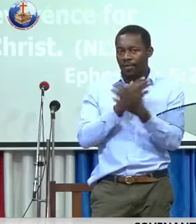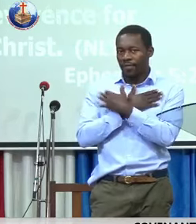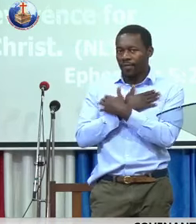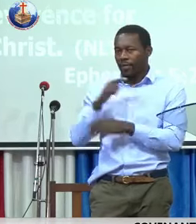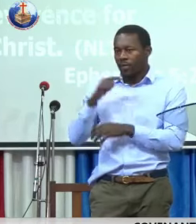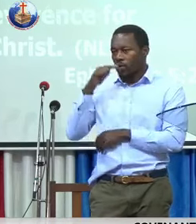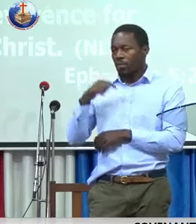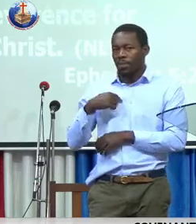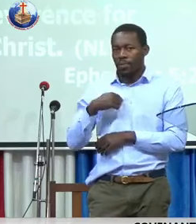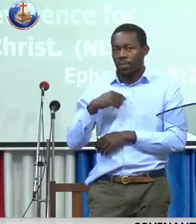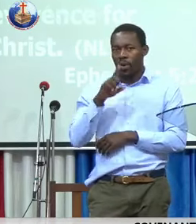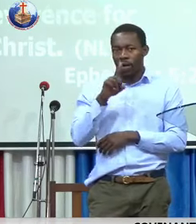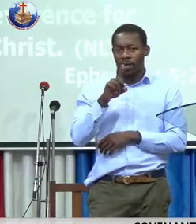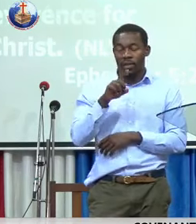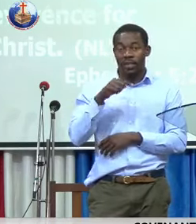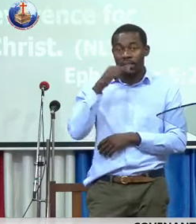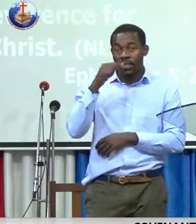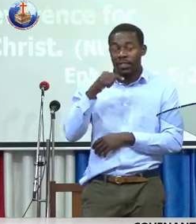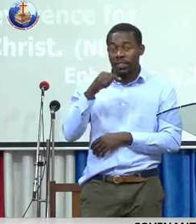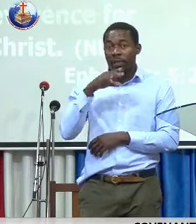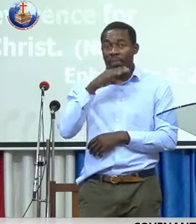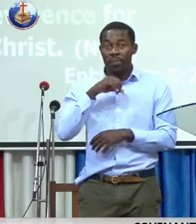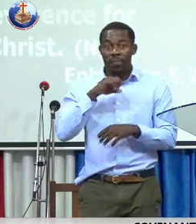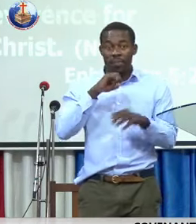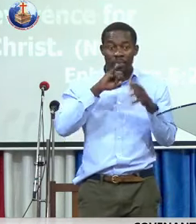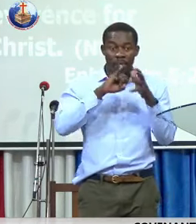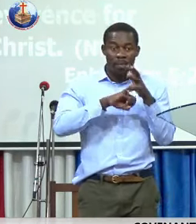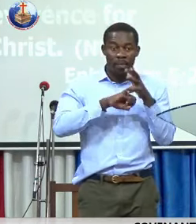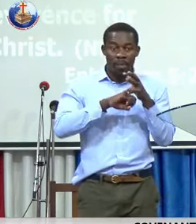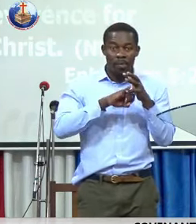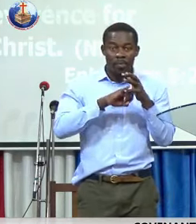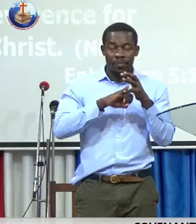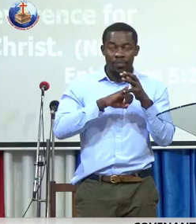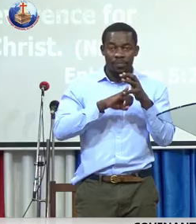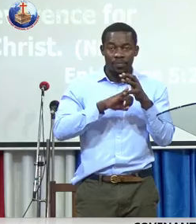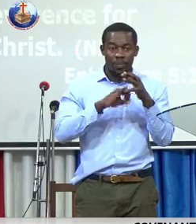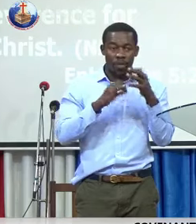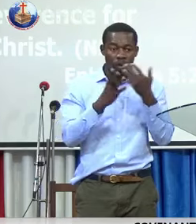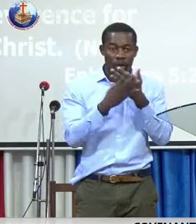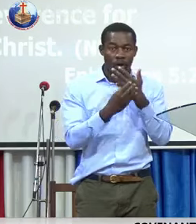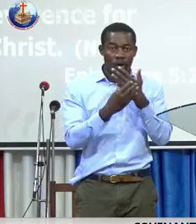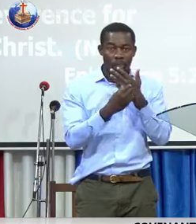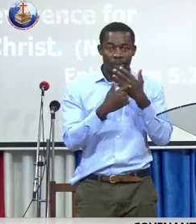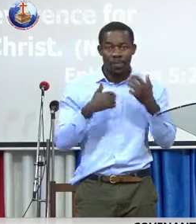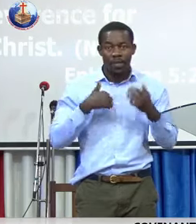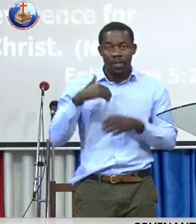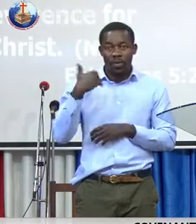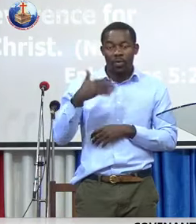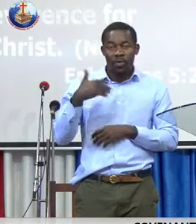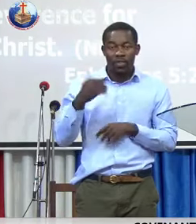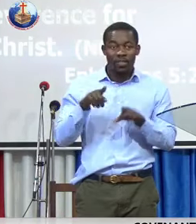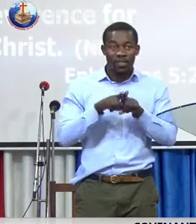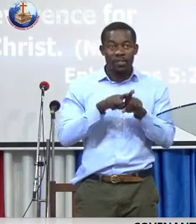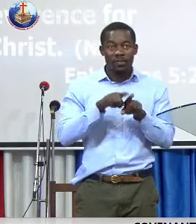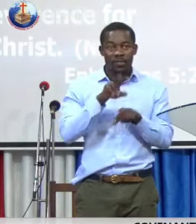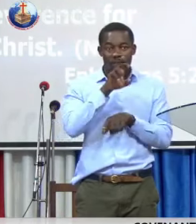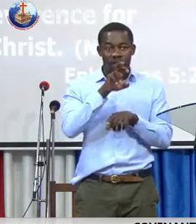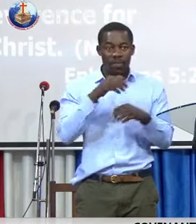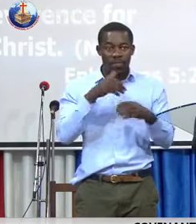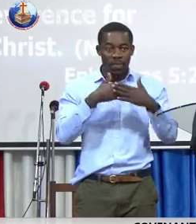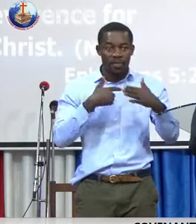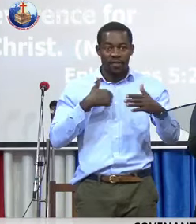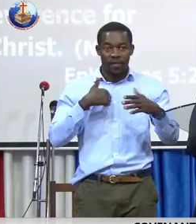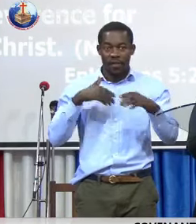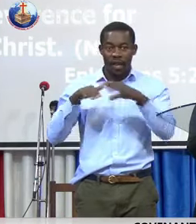hasijawahi sahau. They told me that my husband is the mirror I will be looking into every day before I walk out of the house. Waliniambia kwamba mume wangu yeye ndiye atakuwa